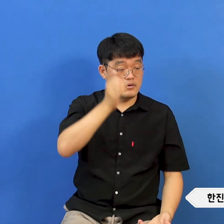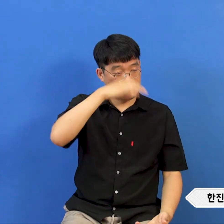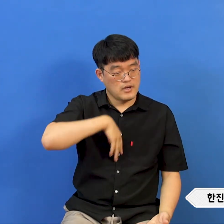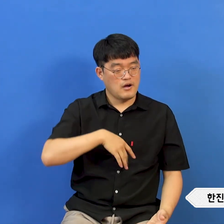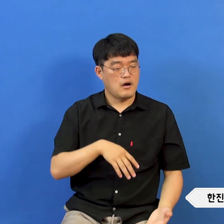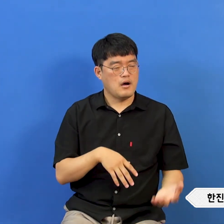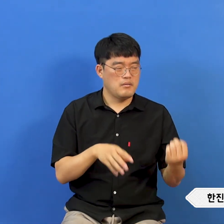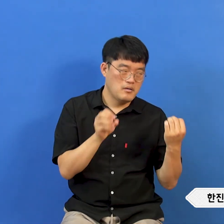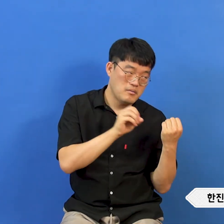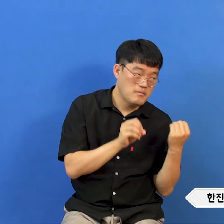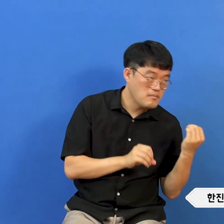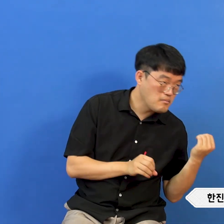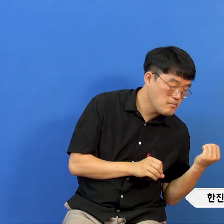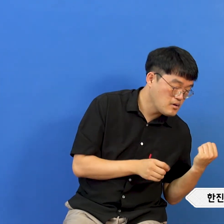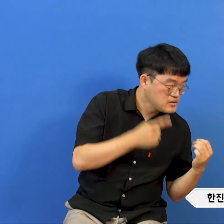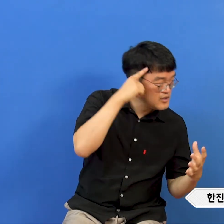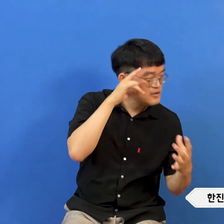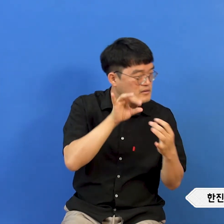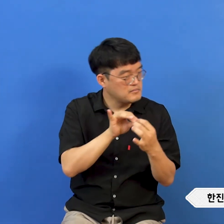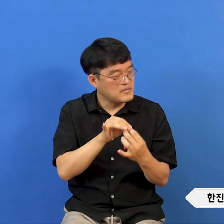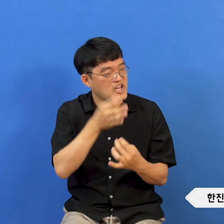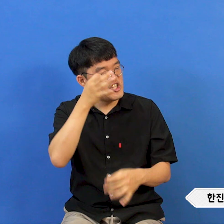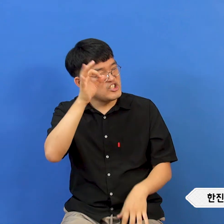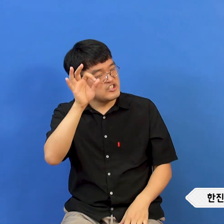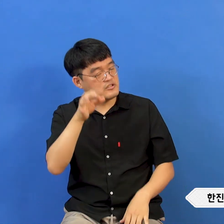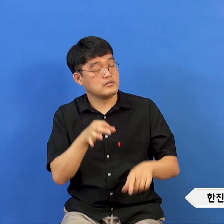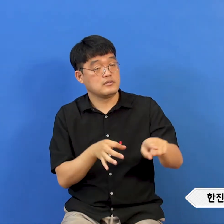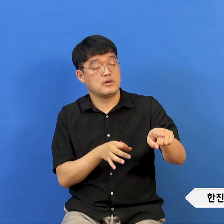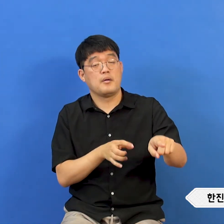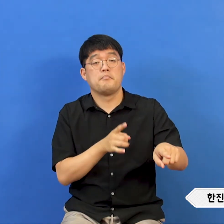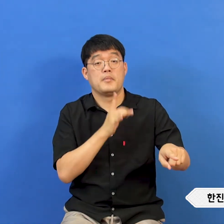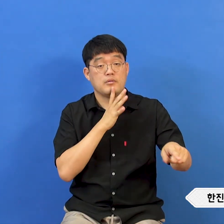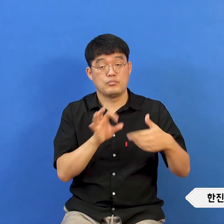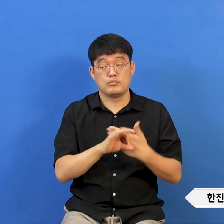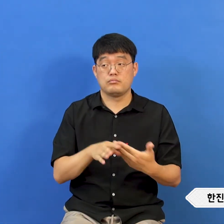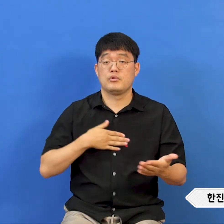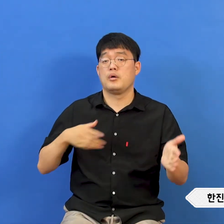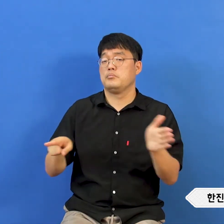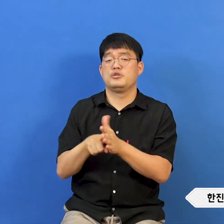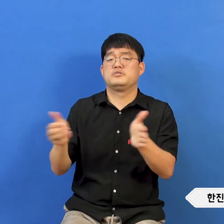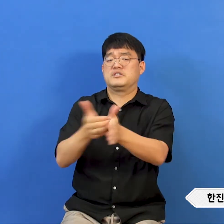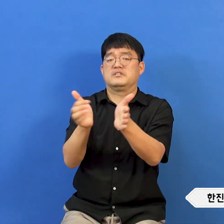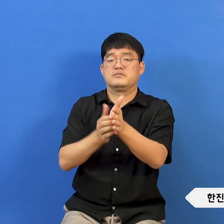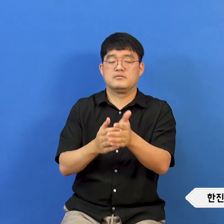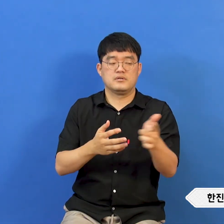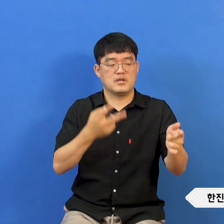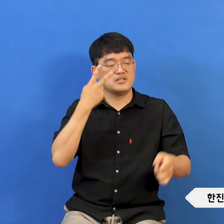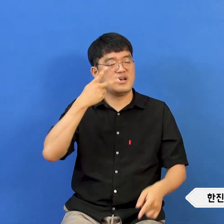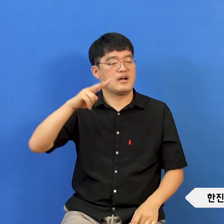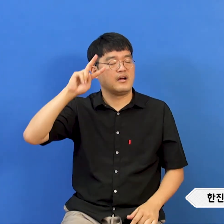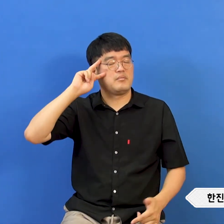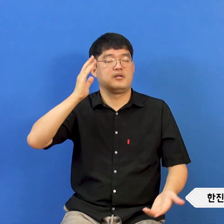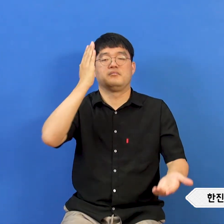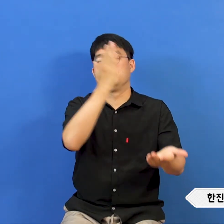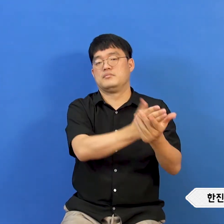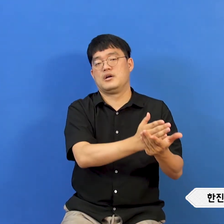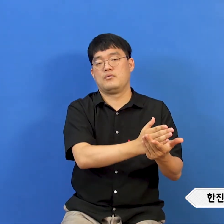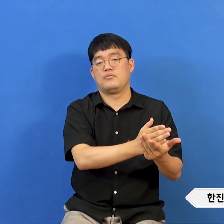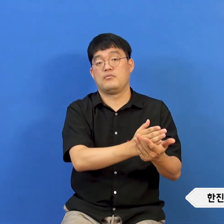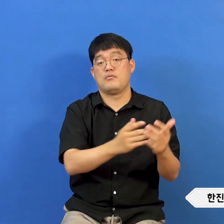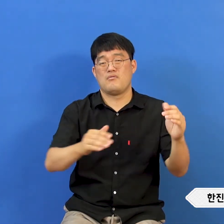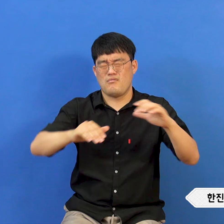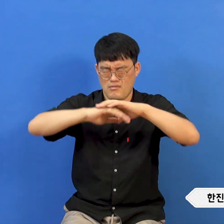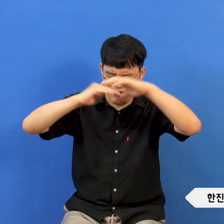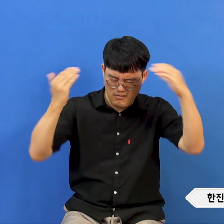내가 무슨 문제냐, 나는 아무 문제 없다, 그렇게 착각만 하고 있지 않으면 됩니다. 전적으로